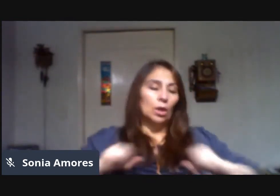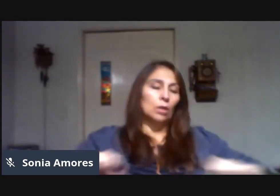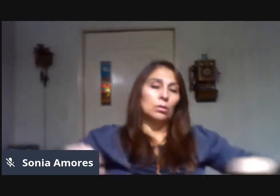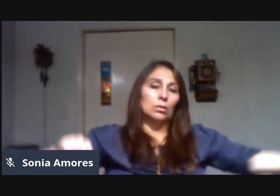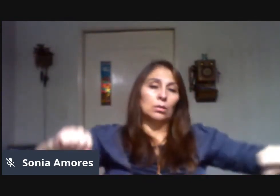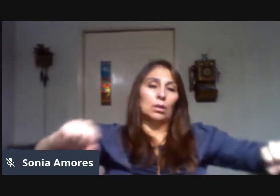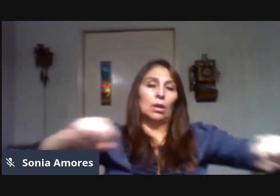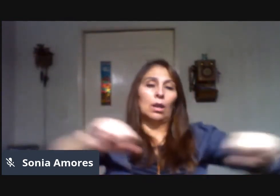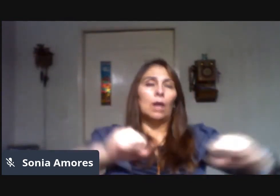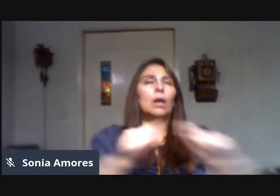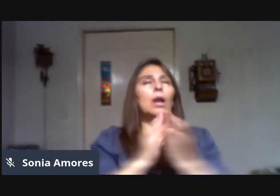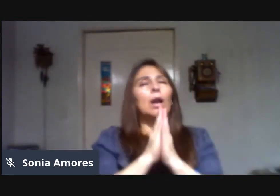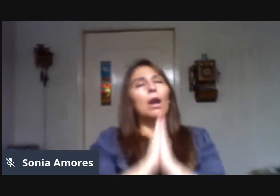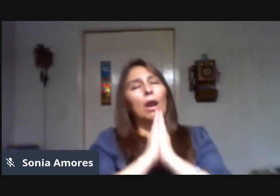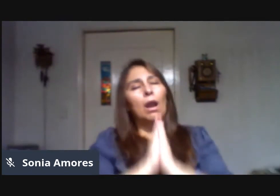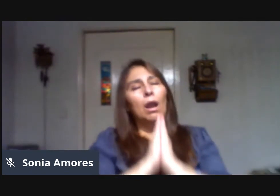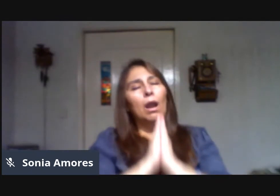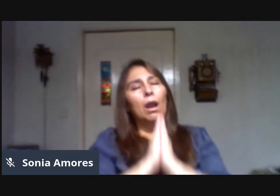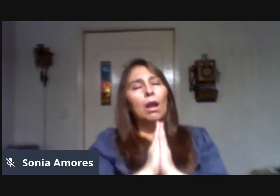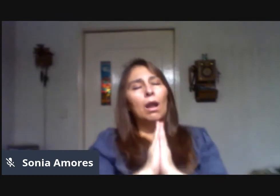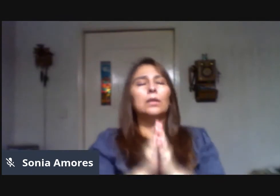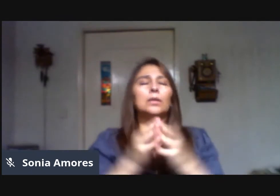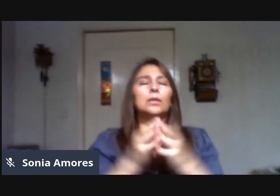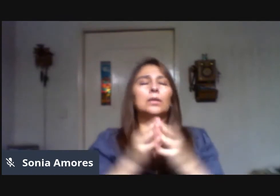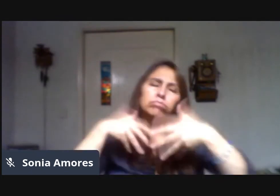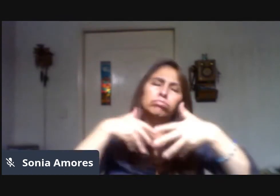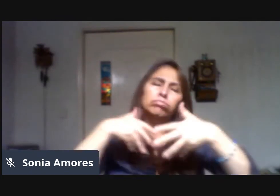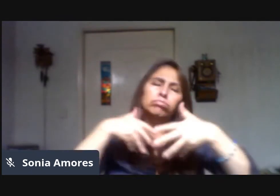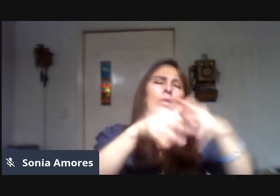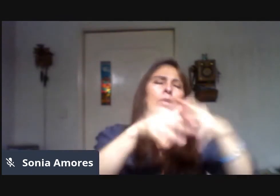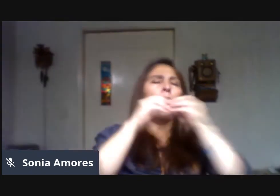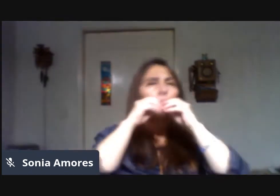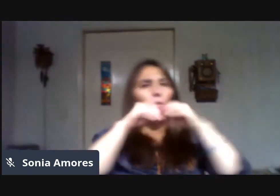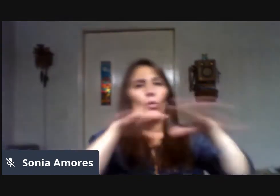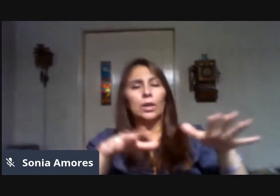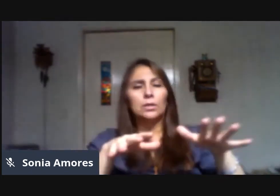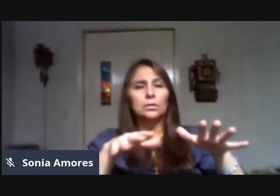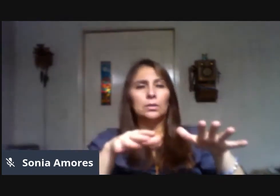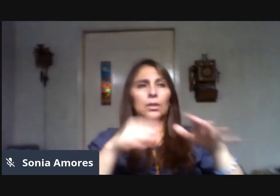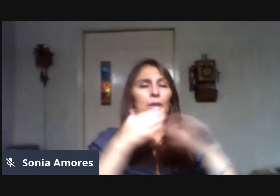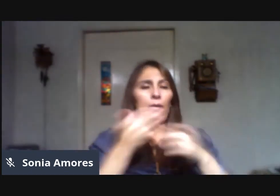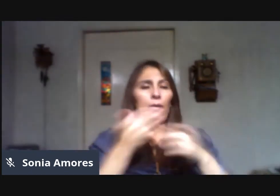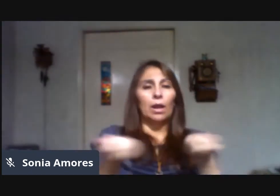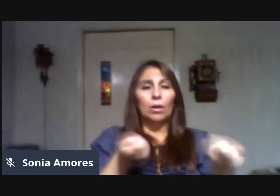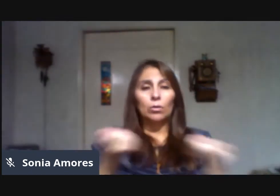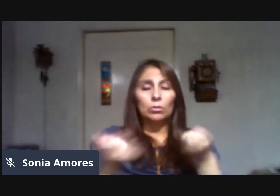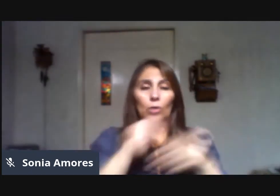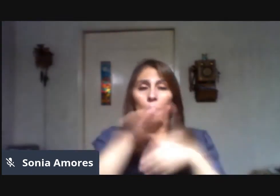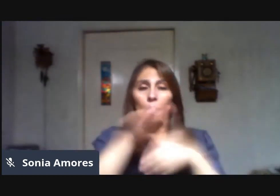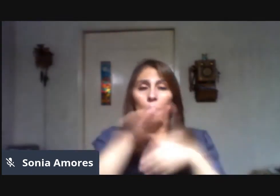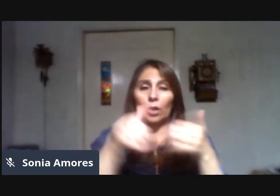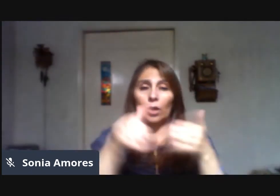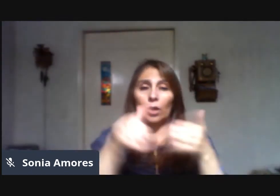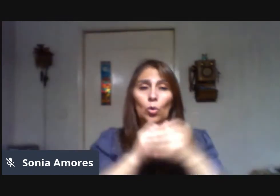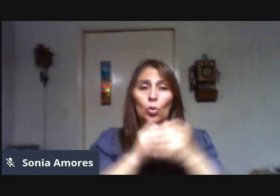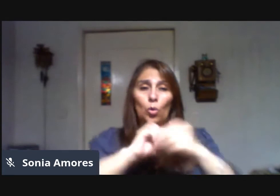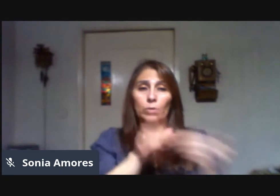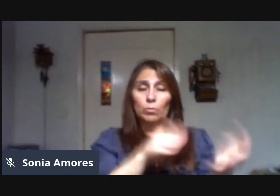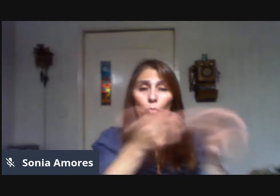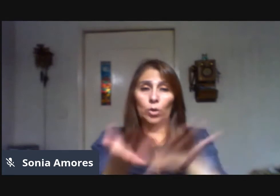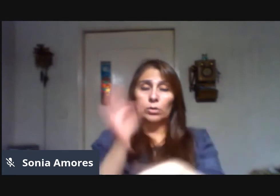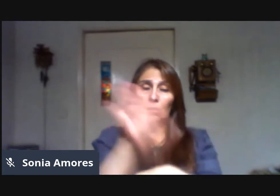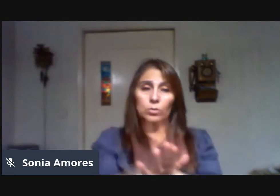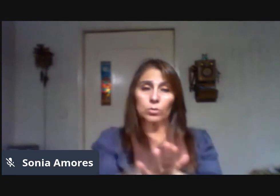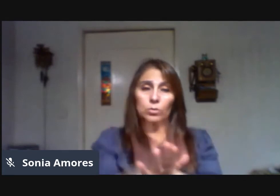públicas iban a evitar esta condición de contagio y de muerte generada por el COVID. El